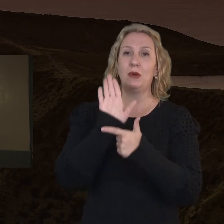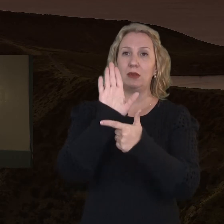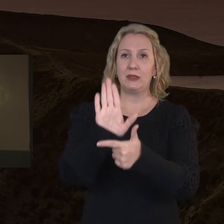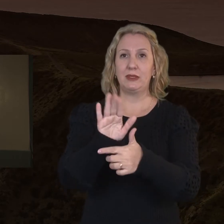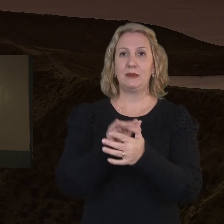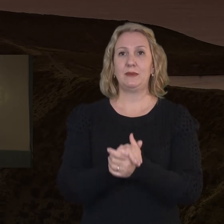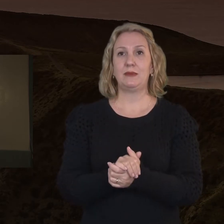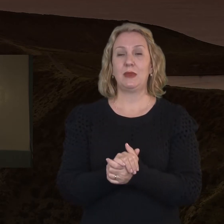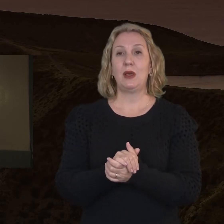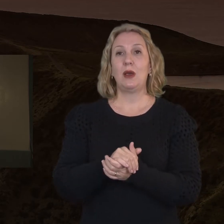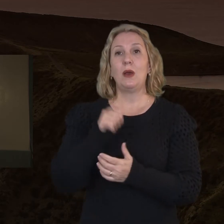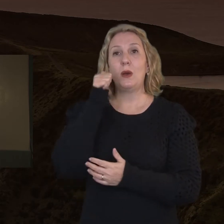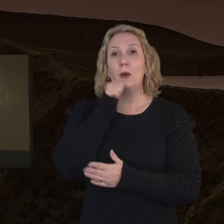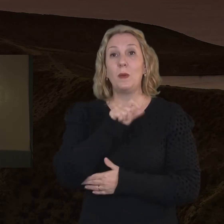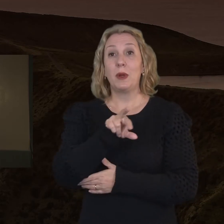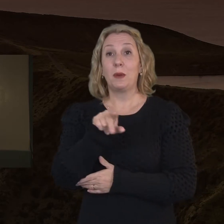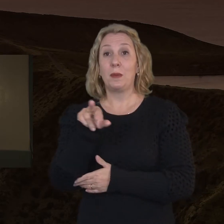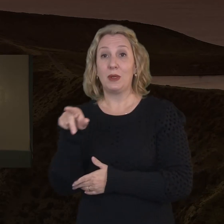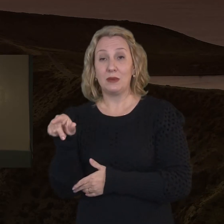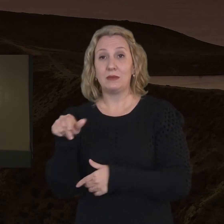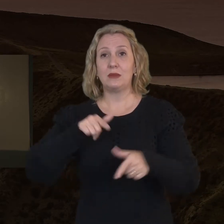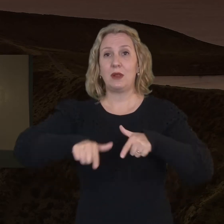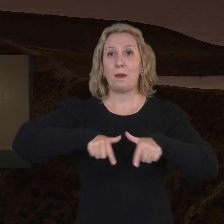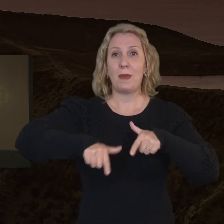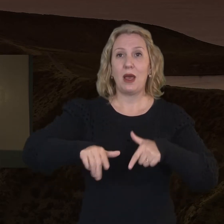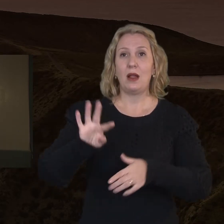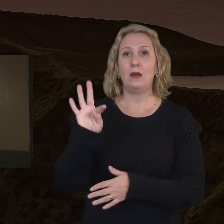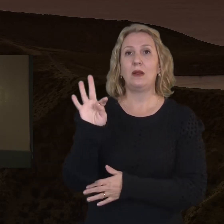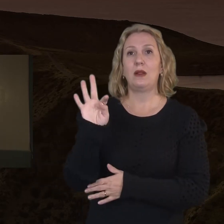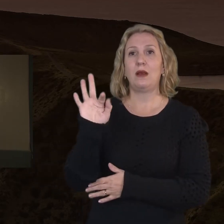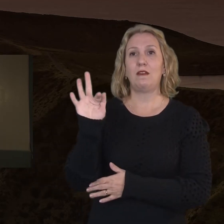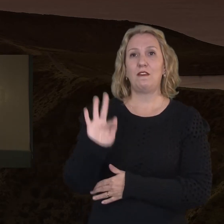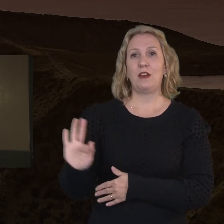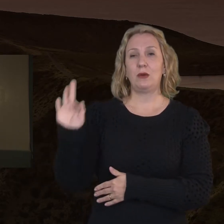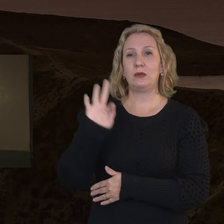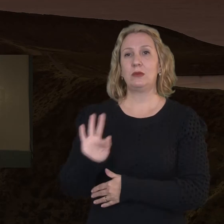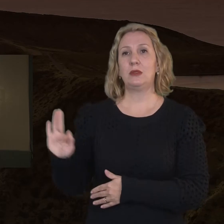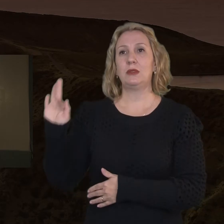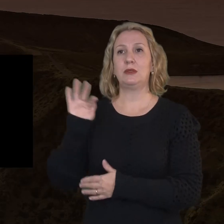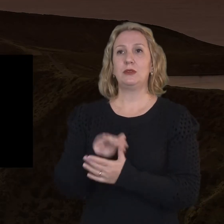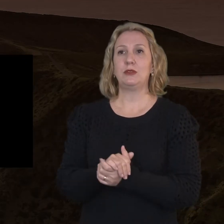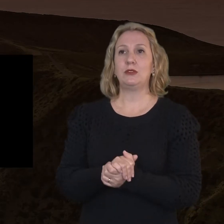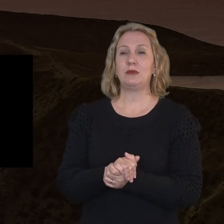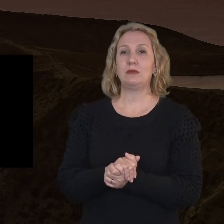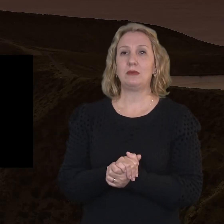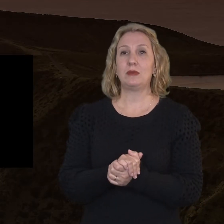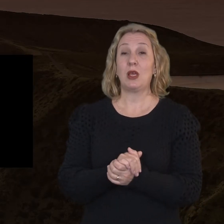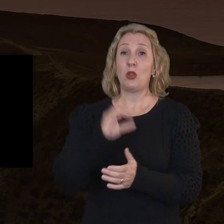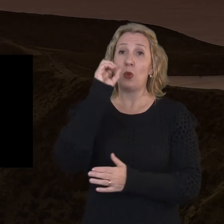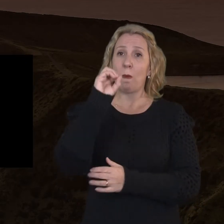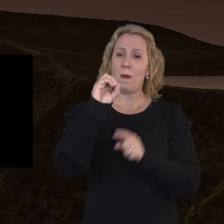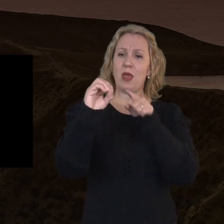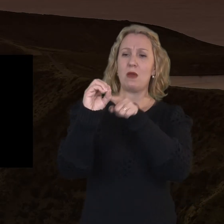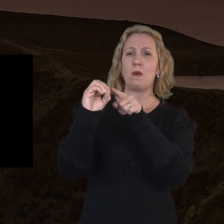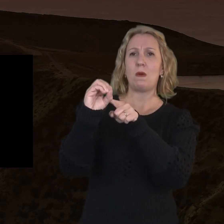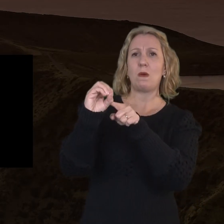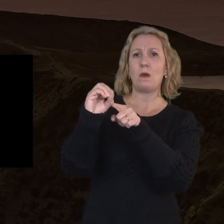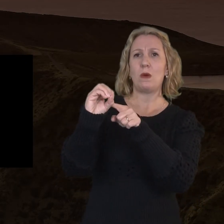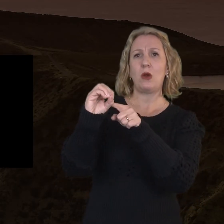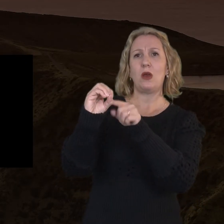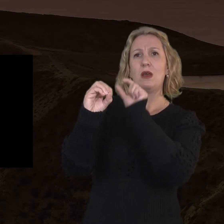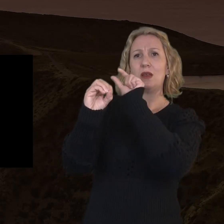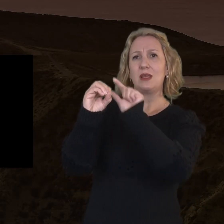e fez essa imagem então é mesma coisa aqui no meio tá escrito cristo cristo